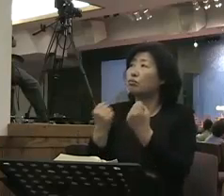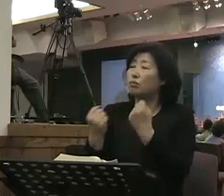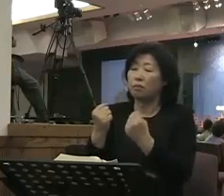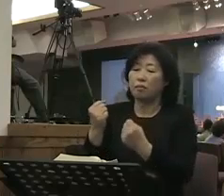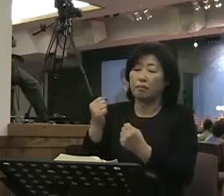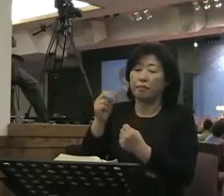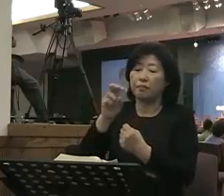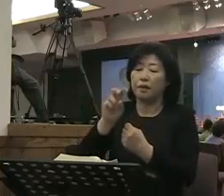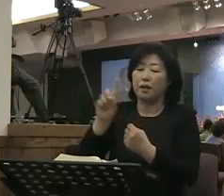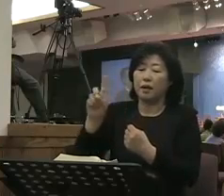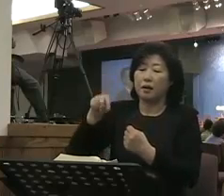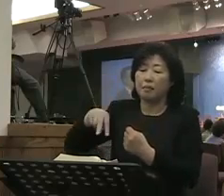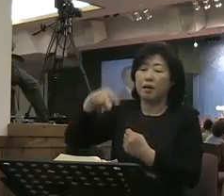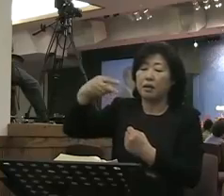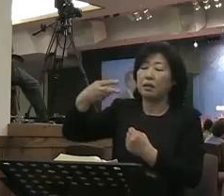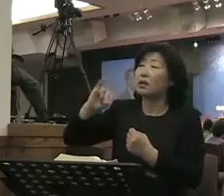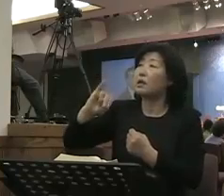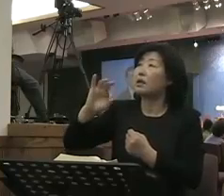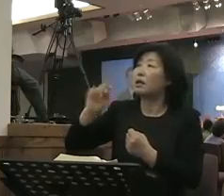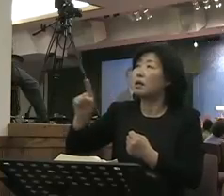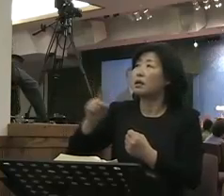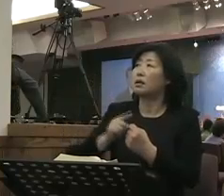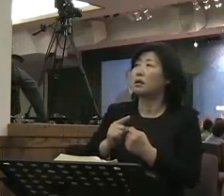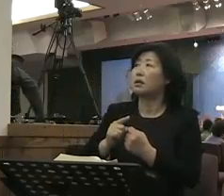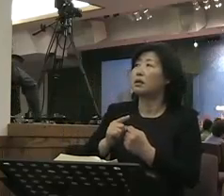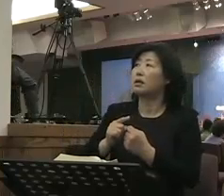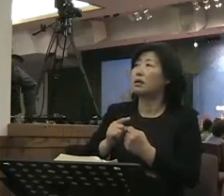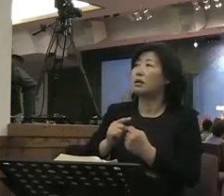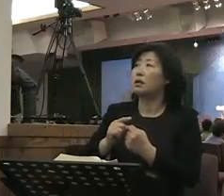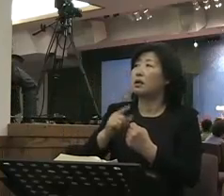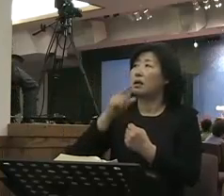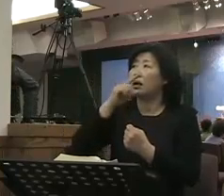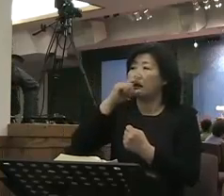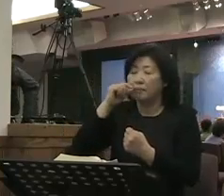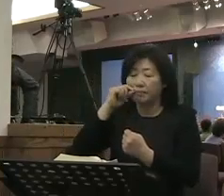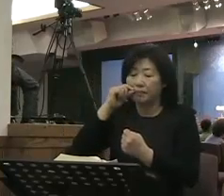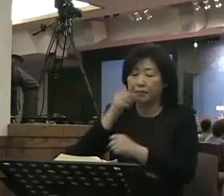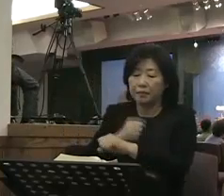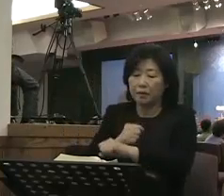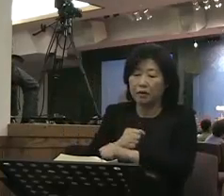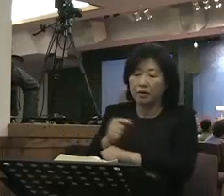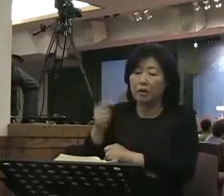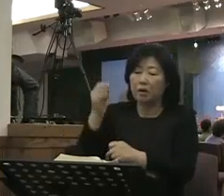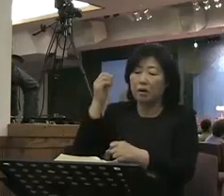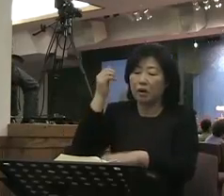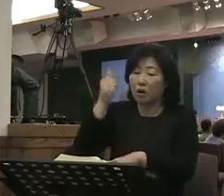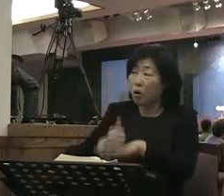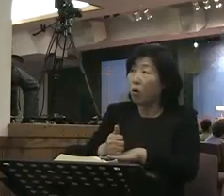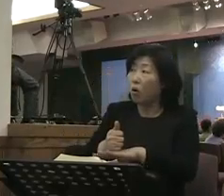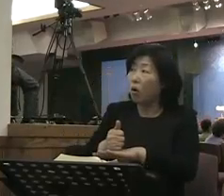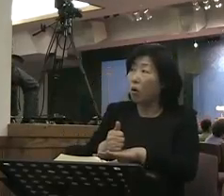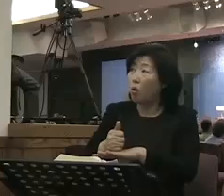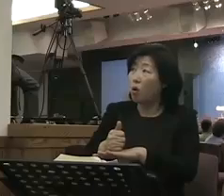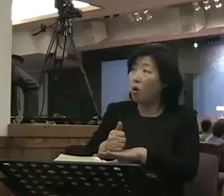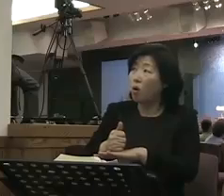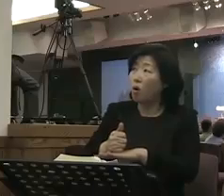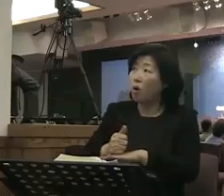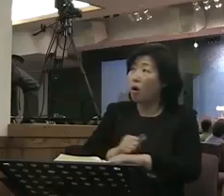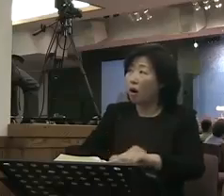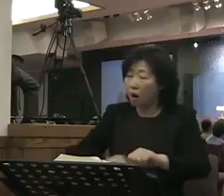장면에 마띠아가 세워지는 것을 우리에게 보여주셨나? 묵상을 하다 보면 이러한 결론을 맺을 수밖에 없습니다.